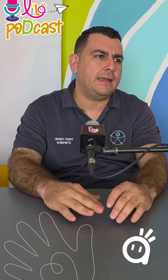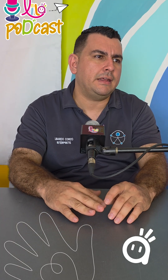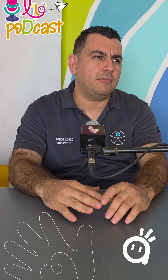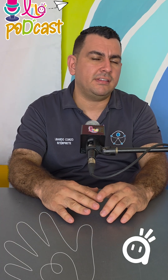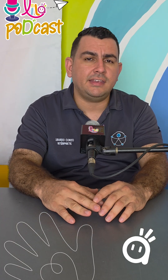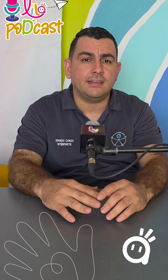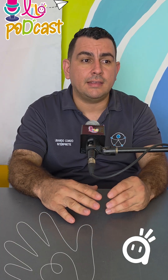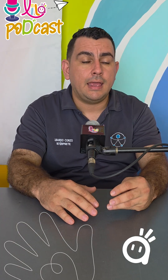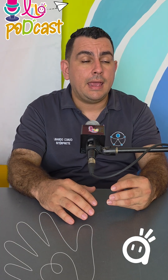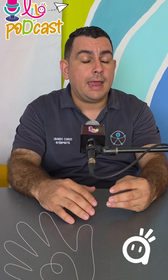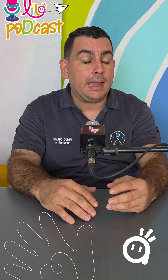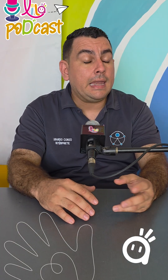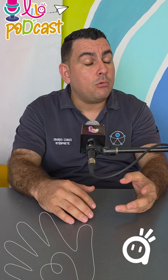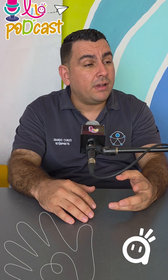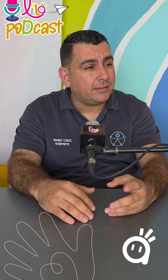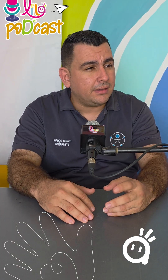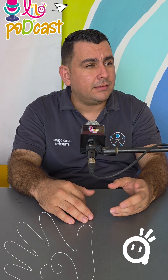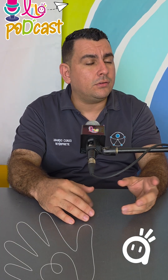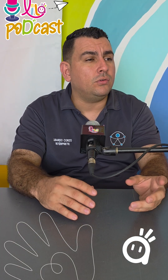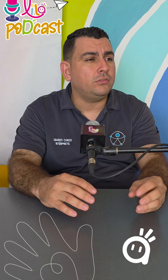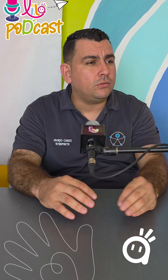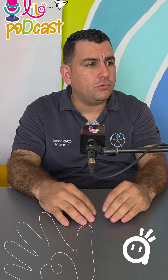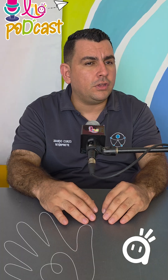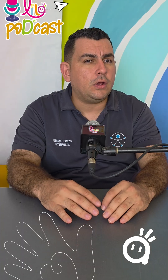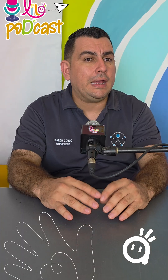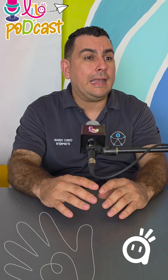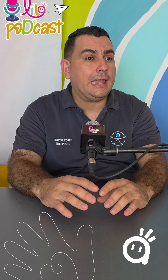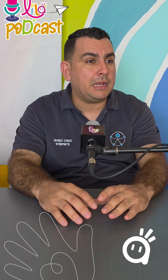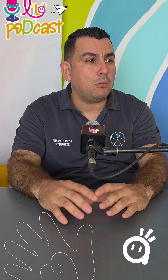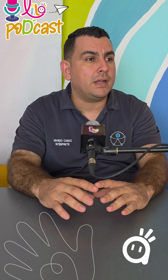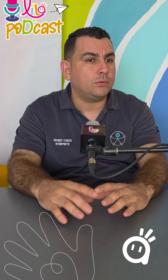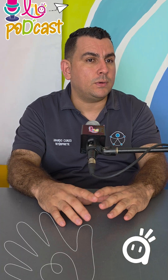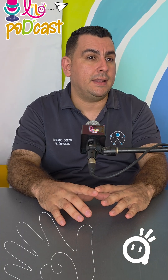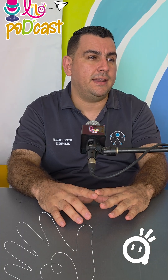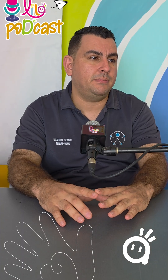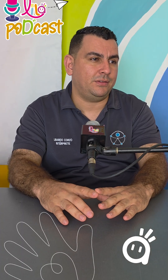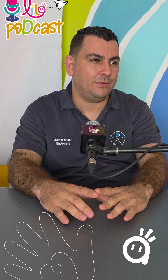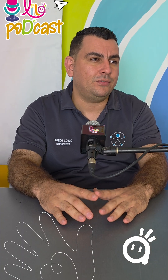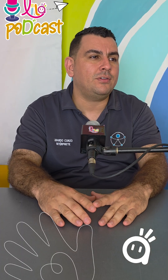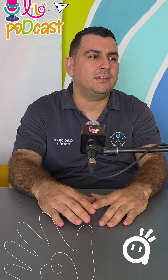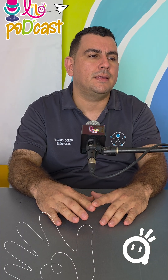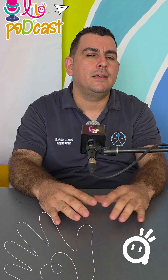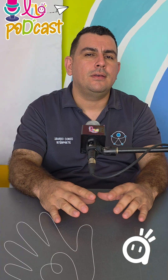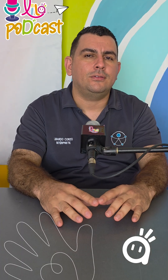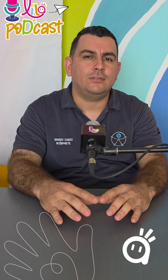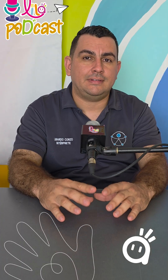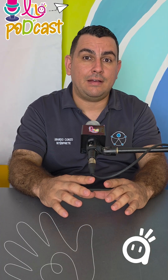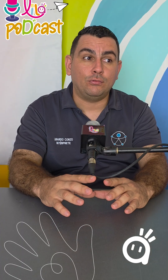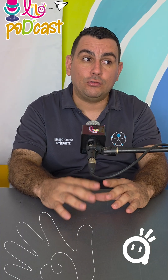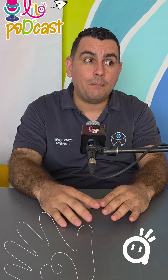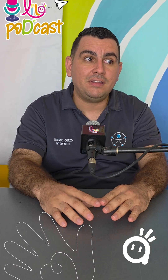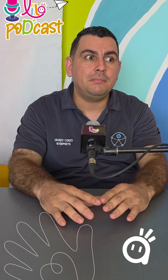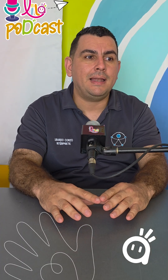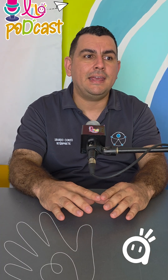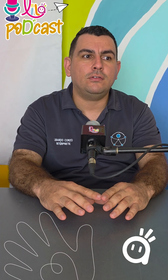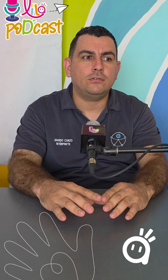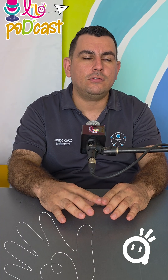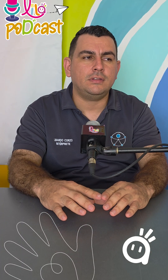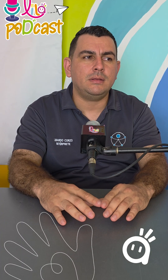lengua de señas. La lengua de señas constituye la lengua natural de las personas sordas. Entonces, la función principal que nosotros tenemos